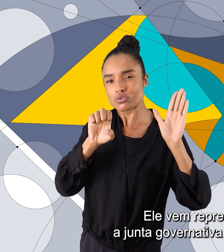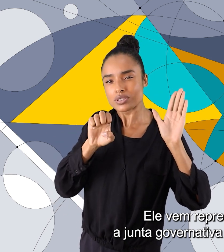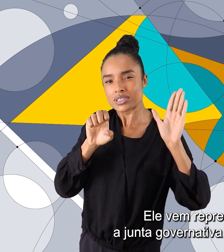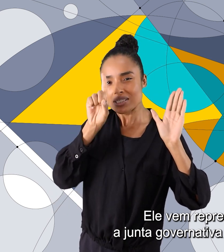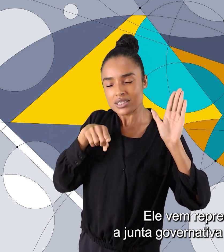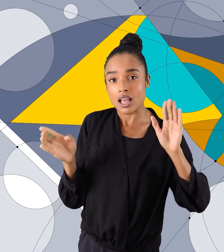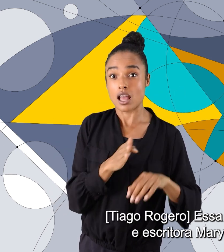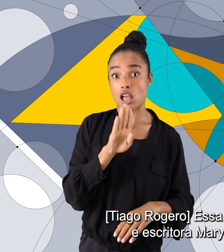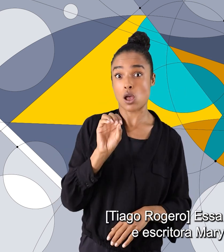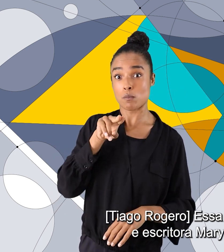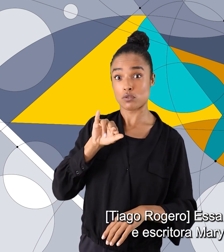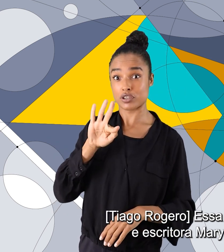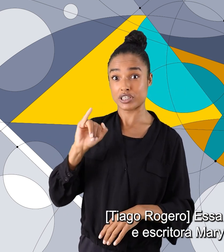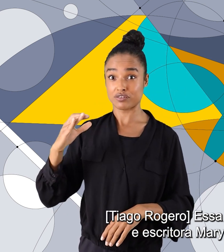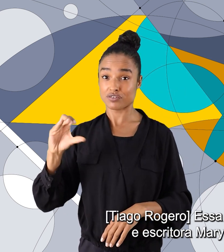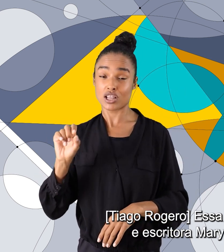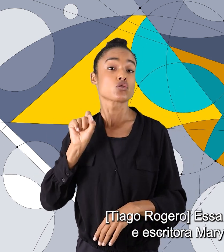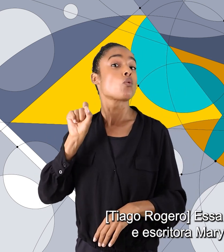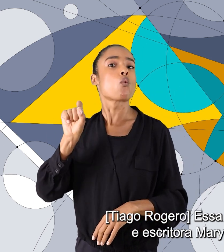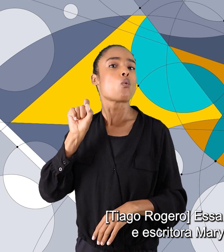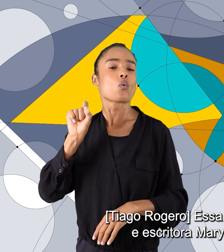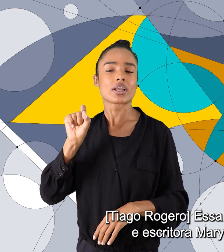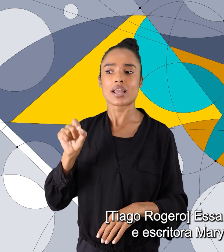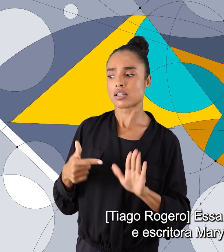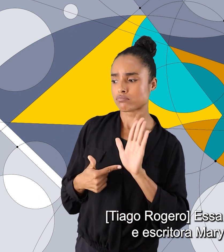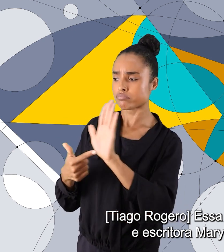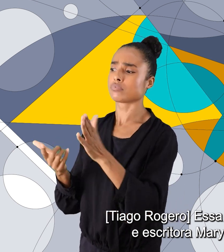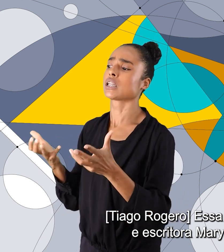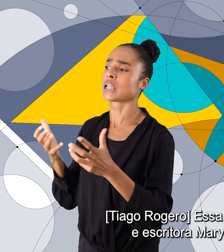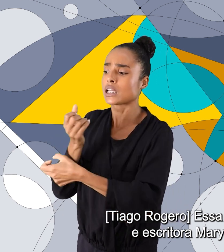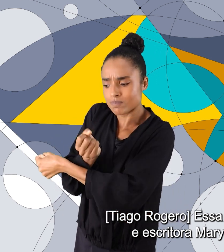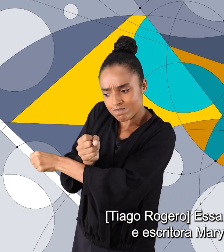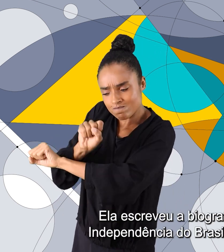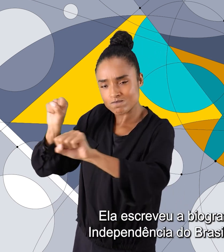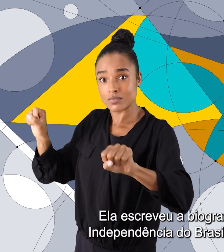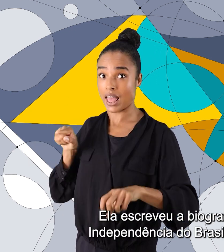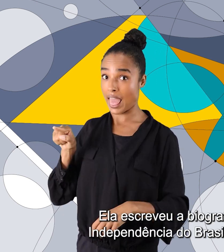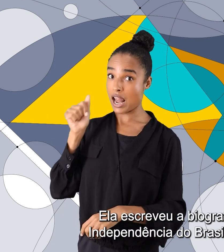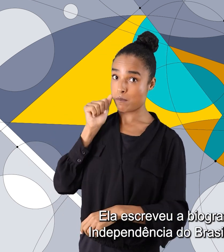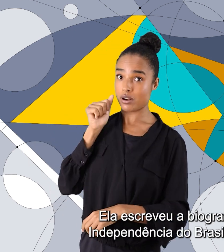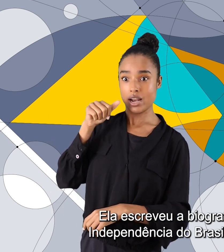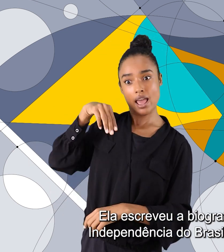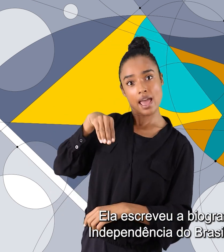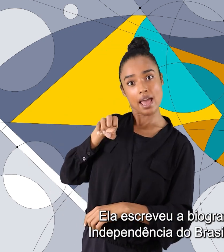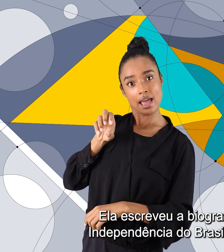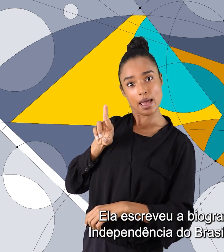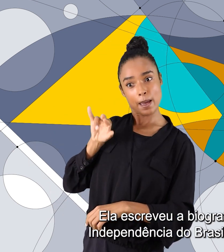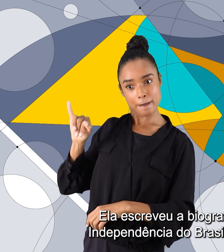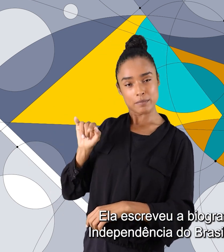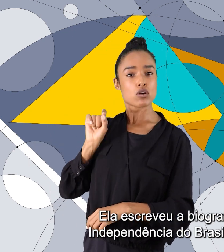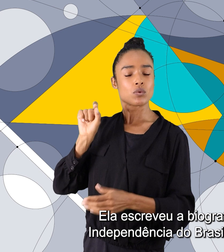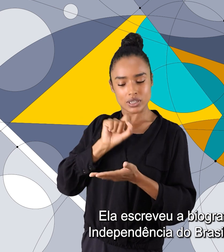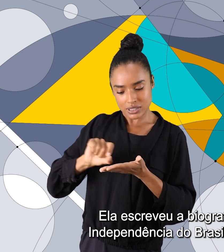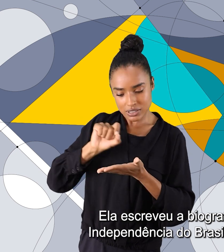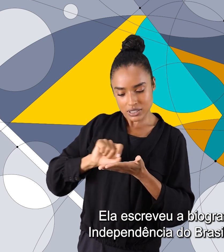de São Paulo. Esta é a historiadora e escritora Mary Del Priore. Ela escreveu a biografia do patrono